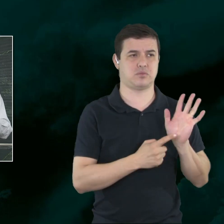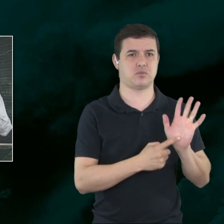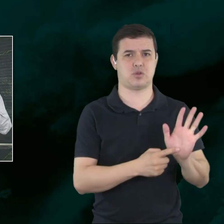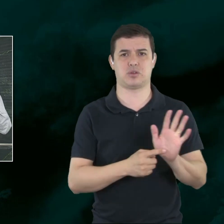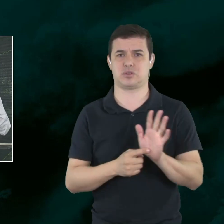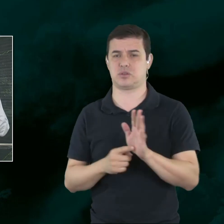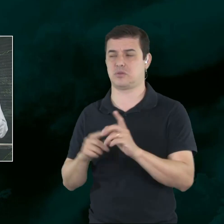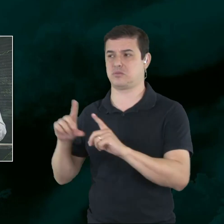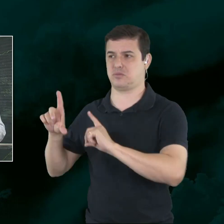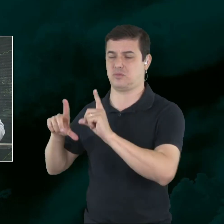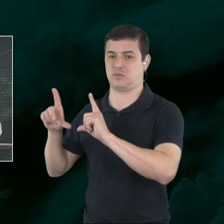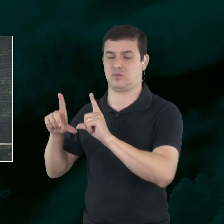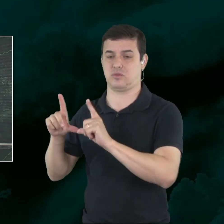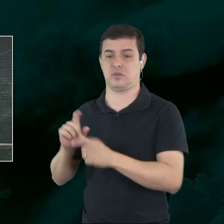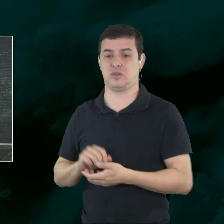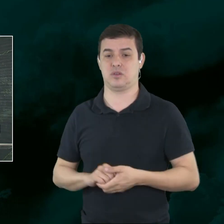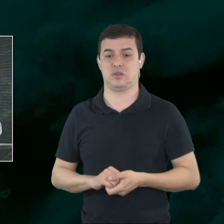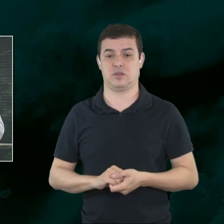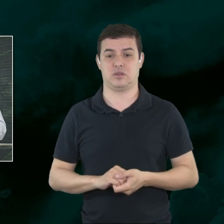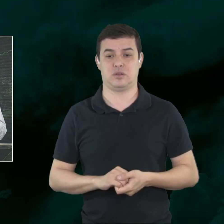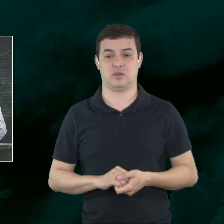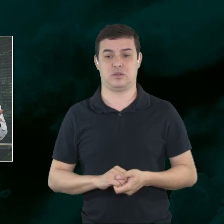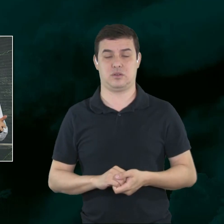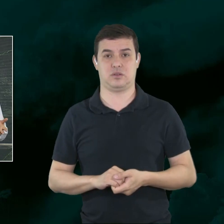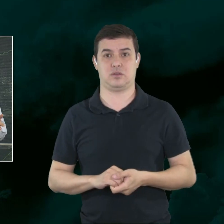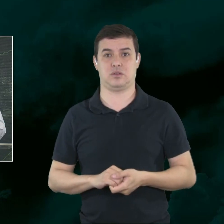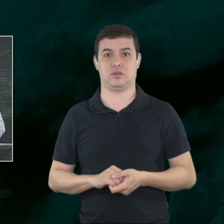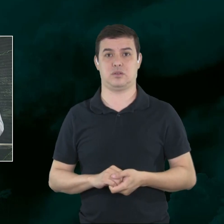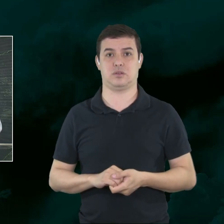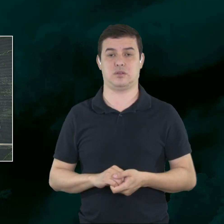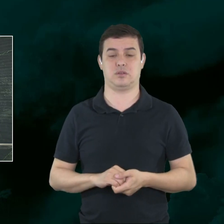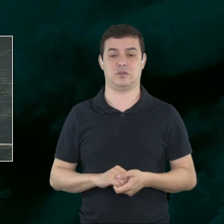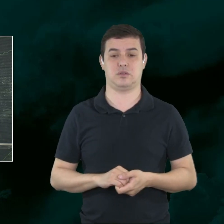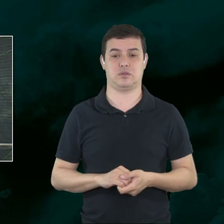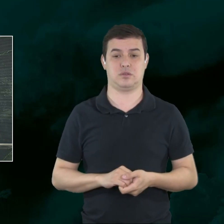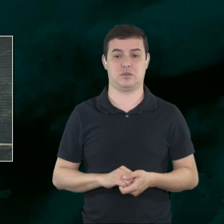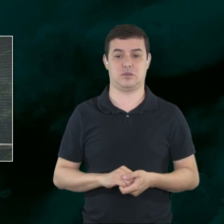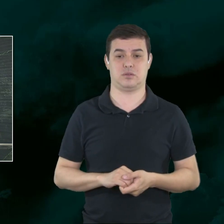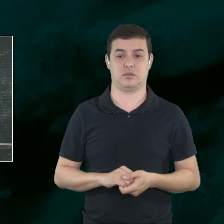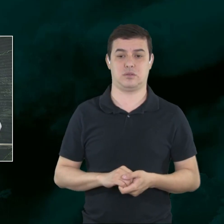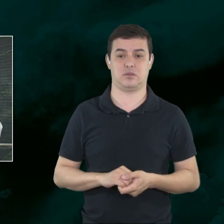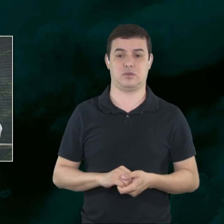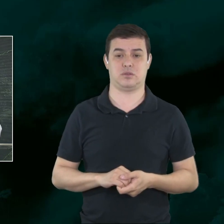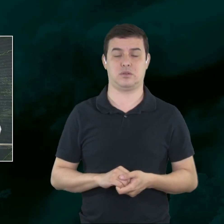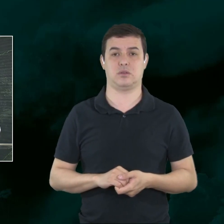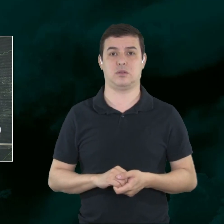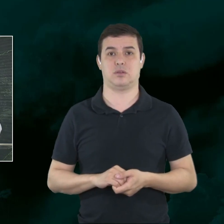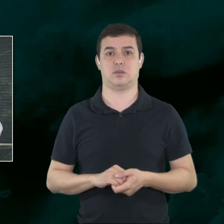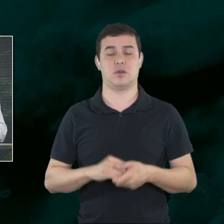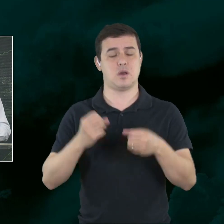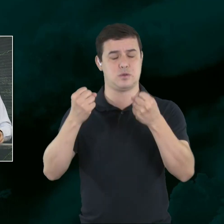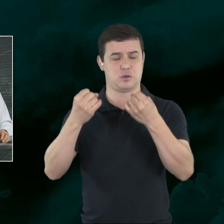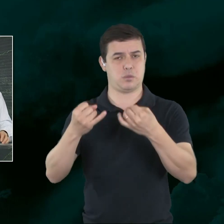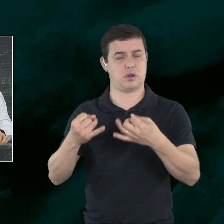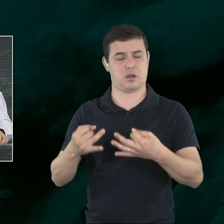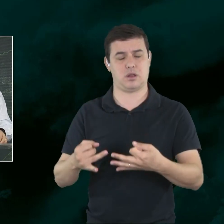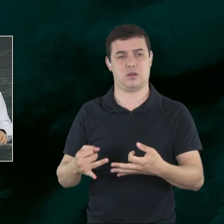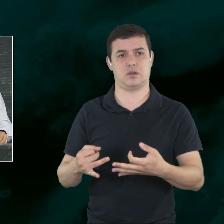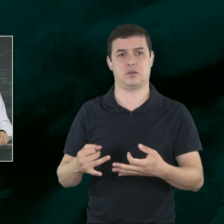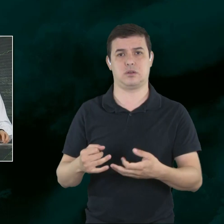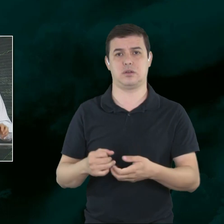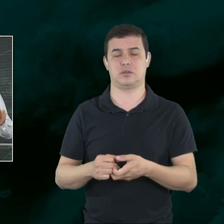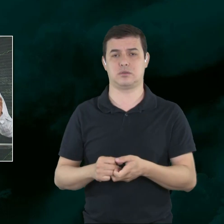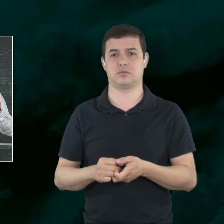não estou dizendo que devemos ir contra tirar os direitos dessas minorias, não estou dizendo isso, tá? E